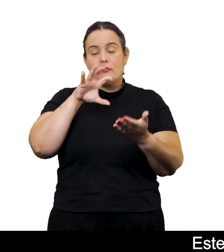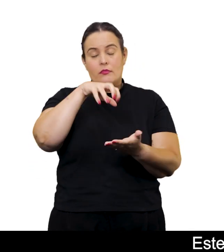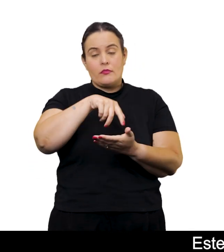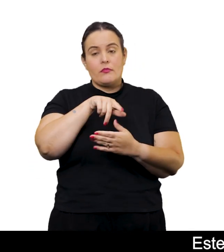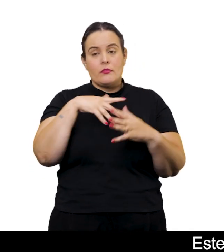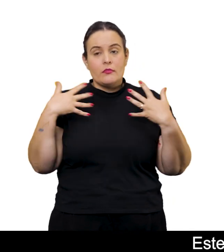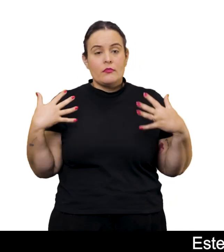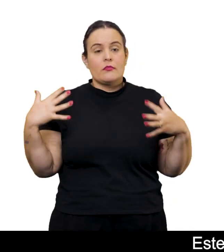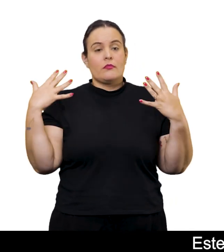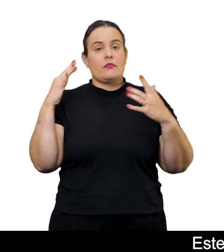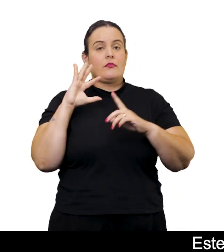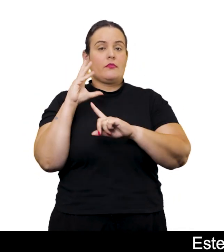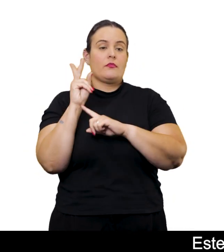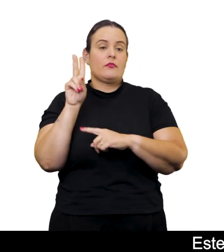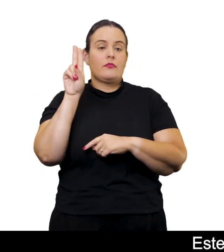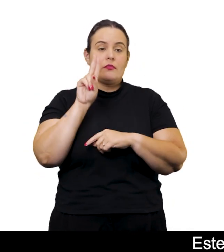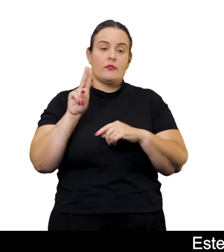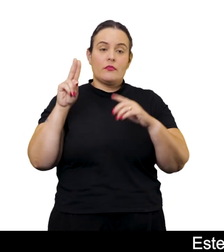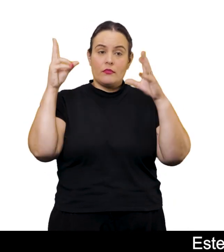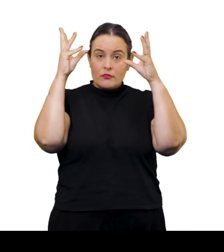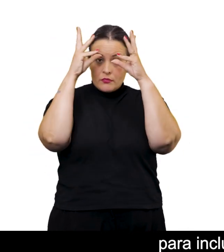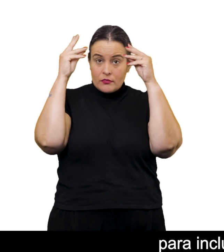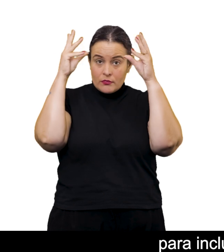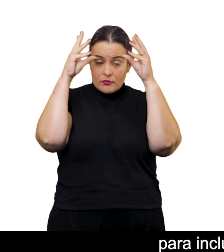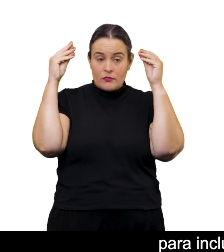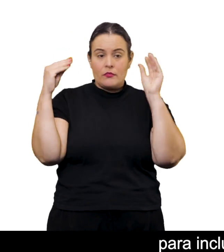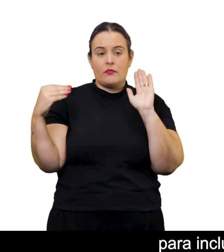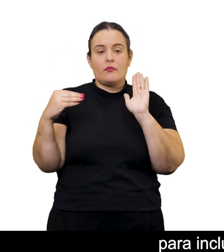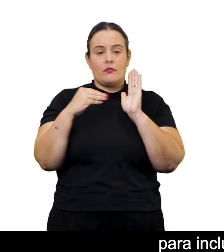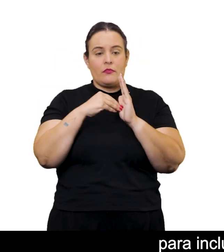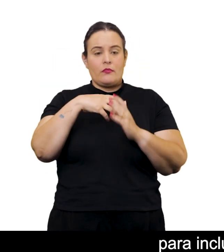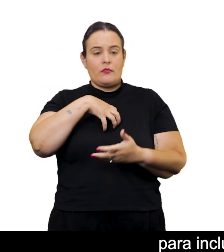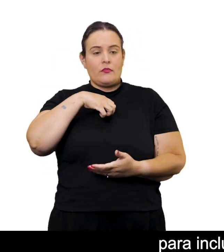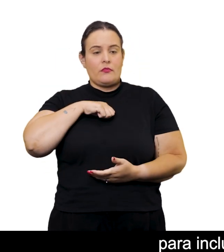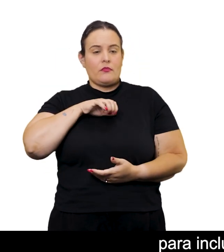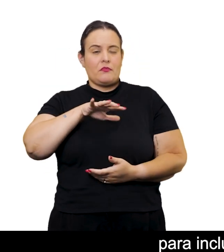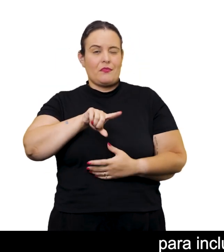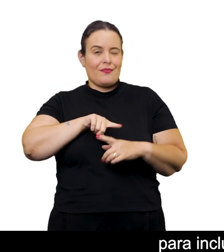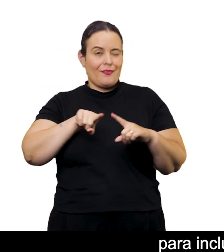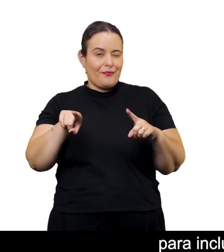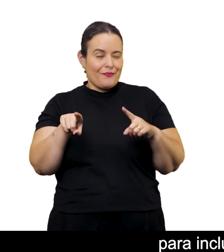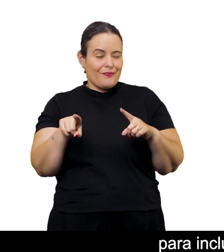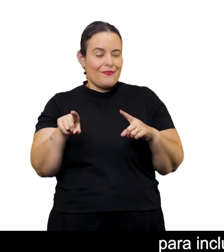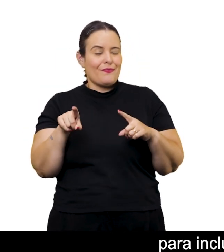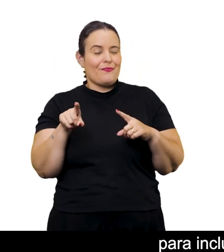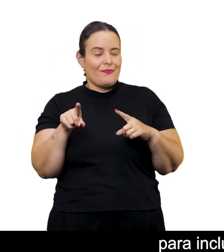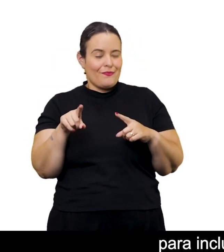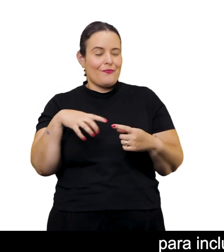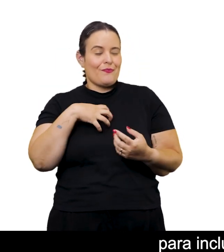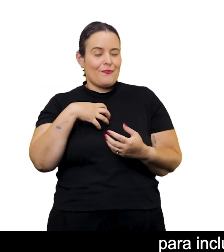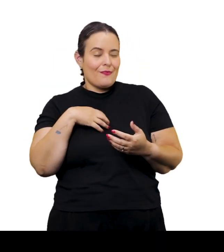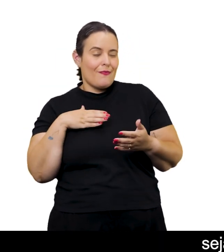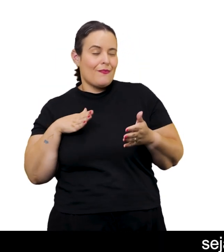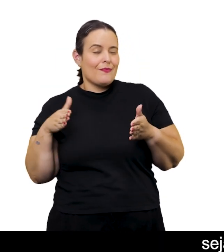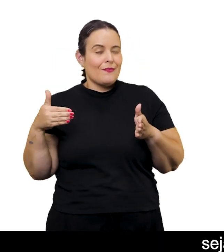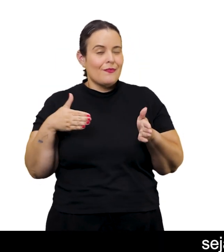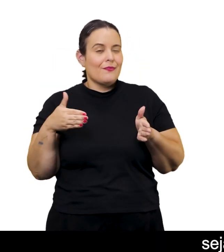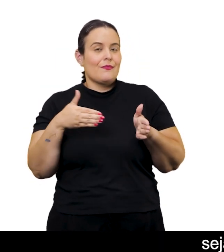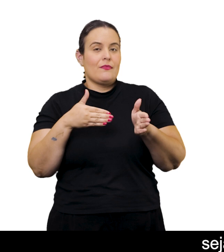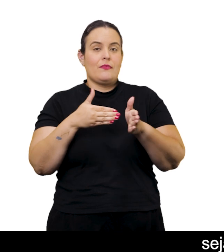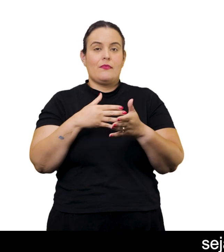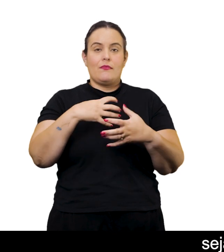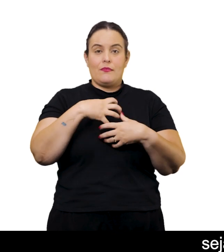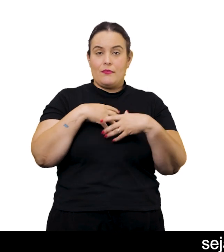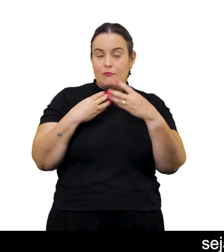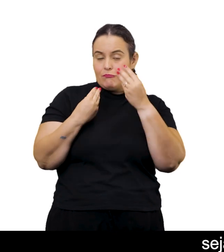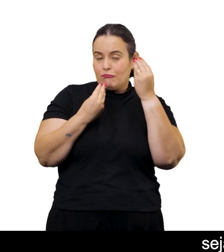núcleo celebra artistas que usam a abstração para incluir formas queer de maneira sorrateira no espaço do museu, seja de